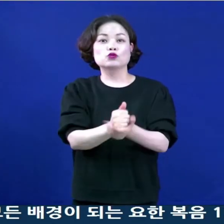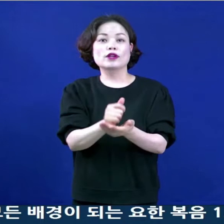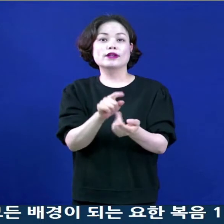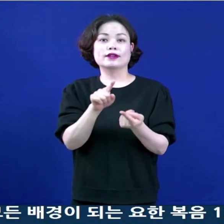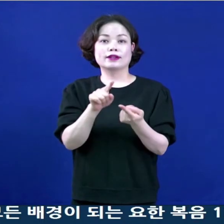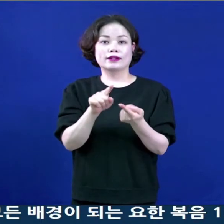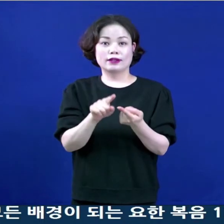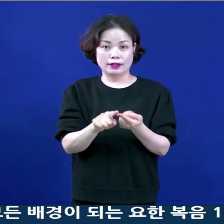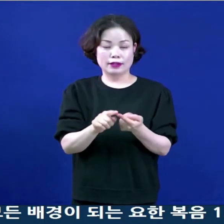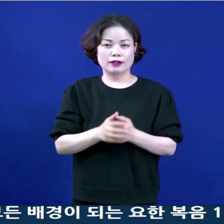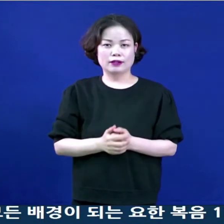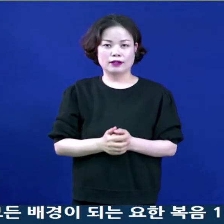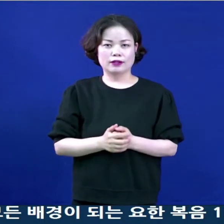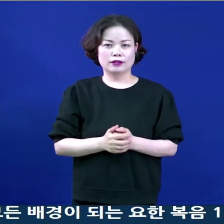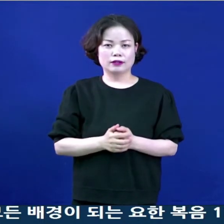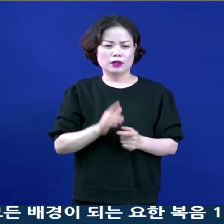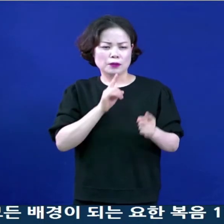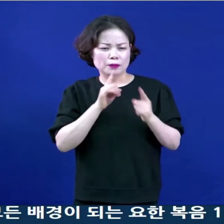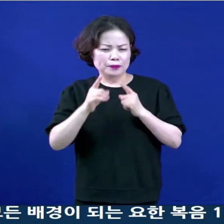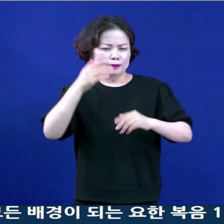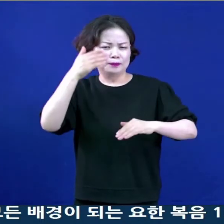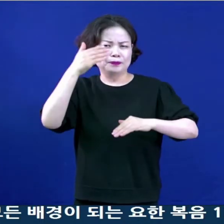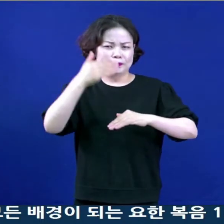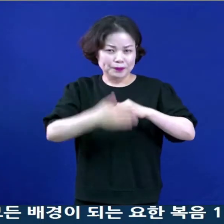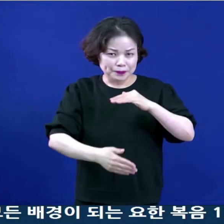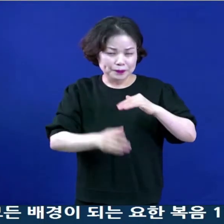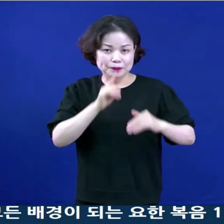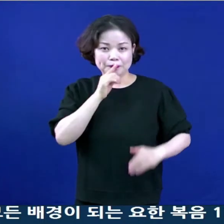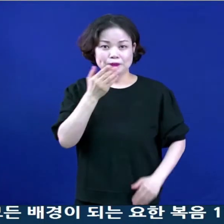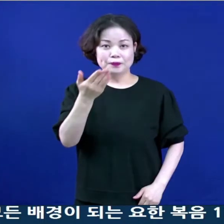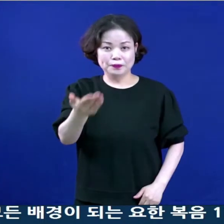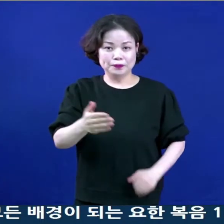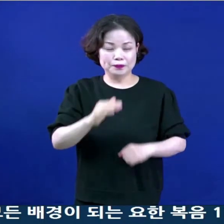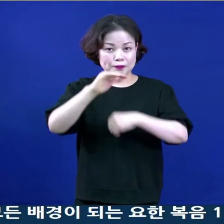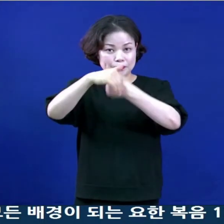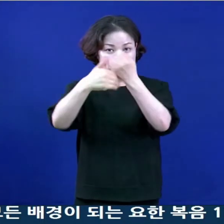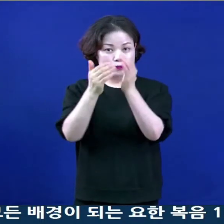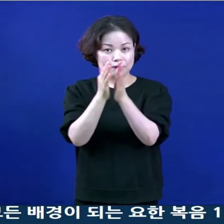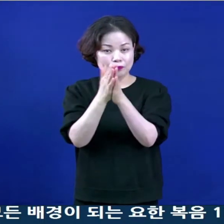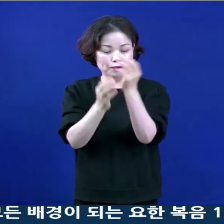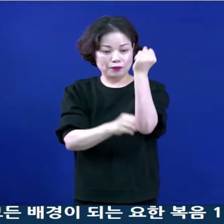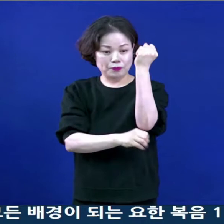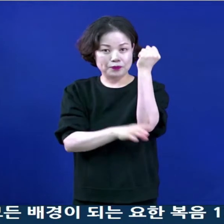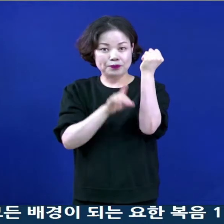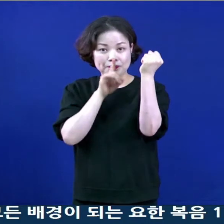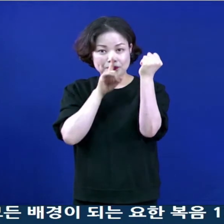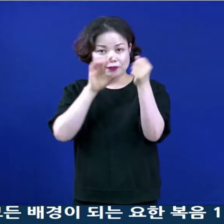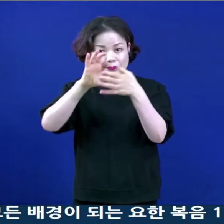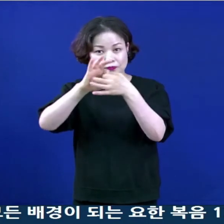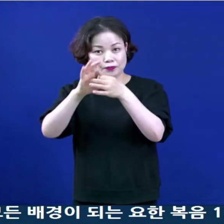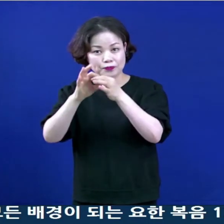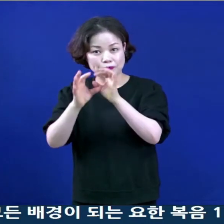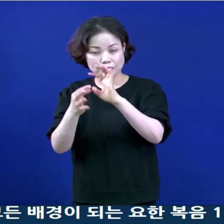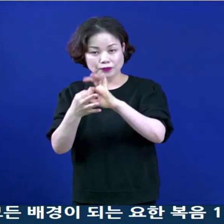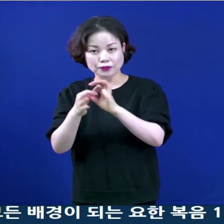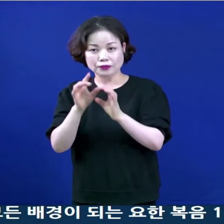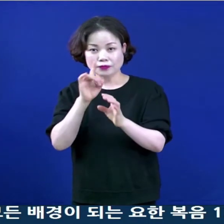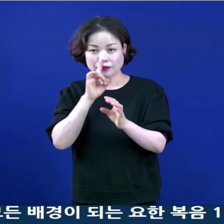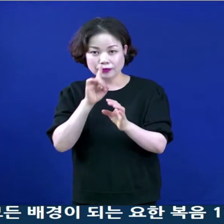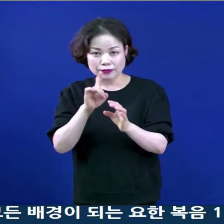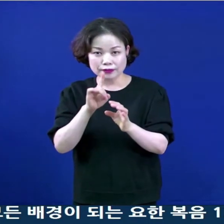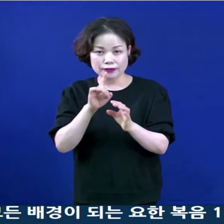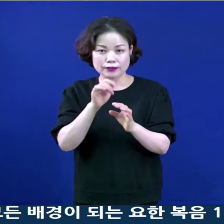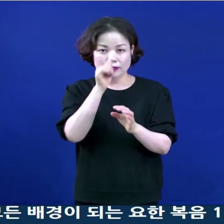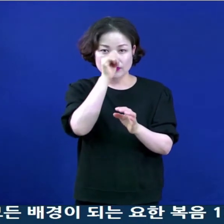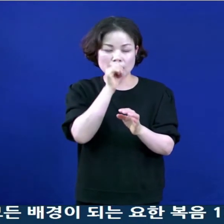대해서 어휘적인 정의를 하면, 그러니까 성경 원어죠. 뭐 히브리어도 죄가 있고 헬라어도